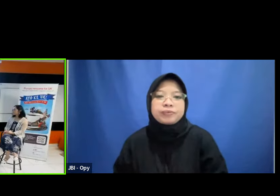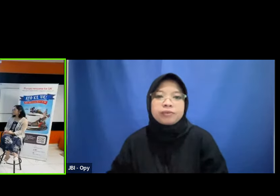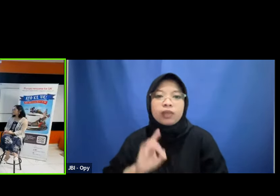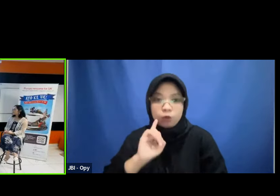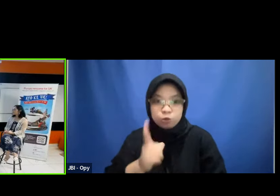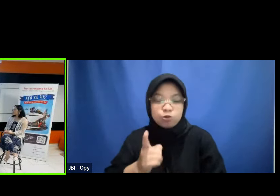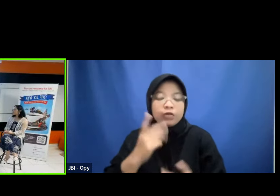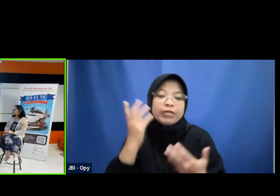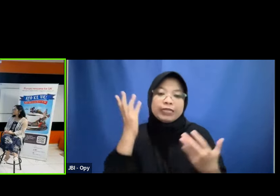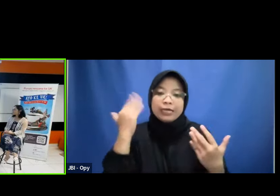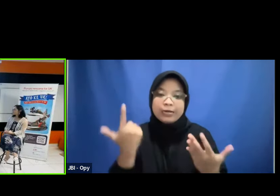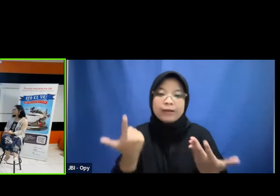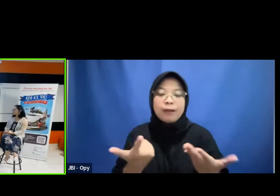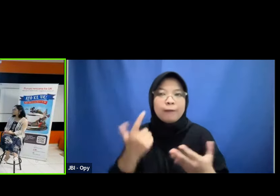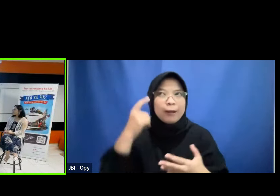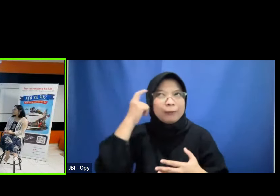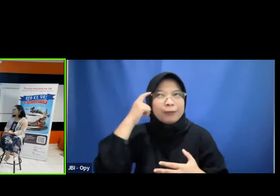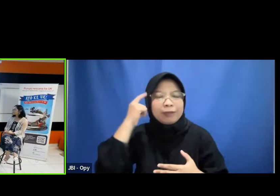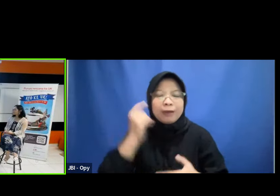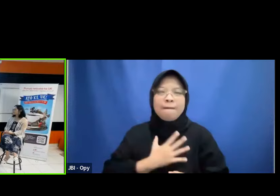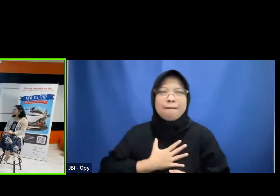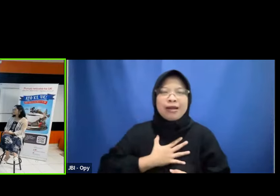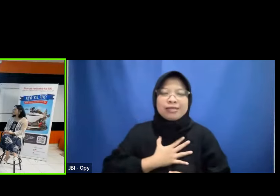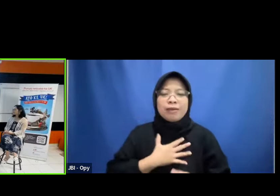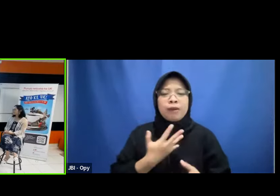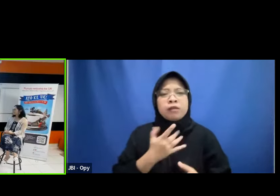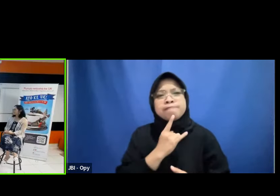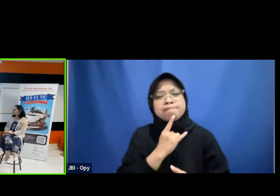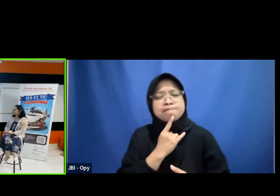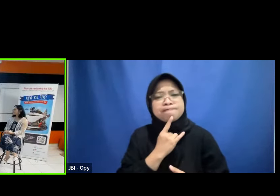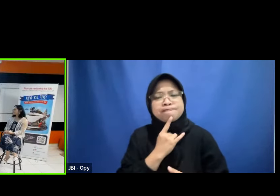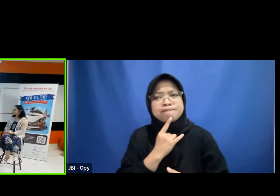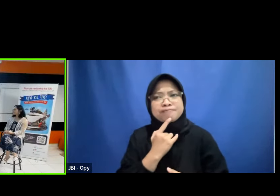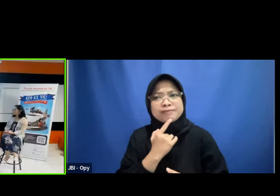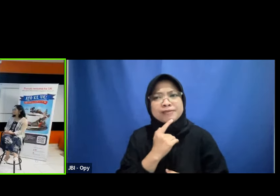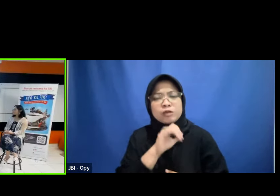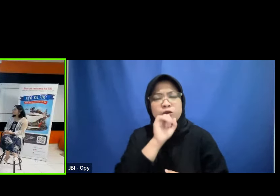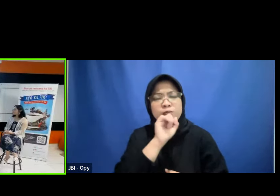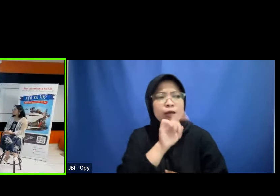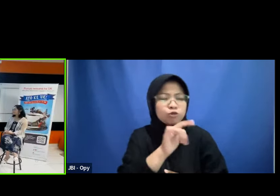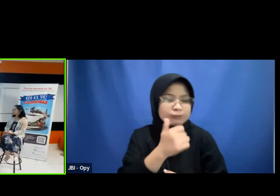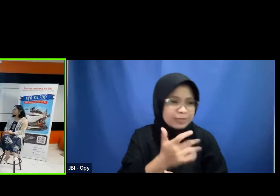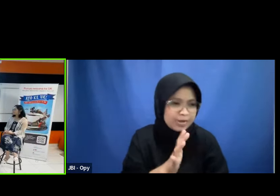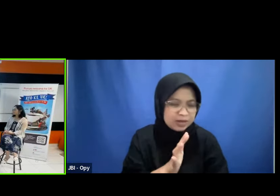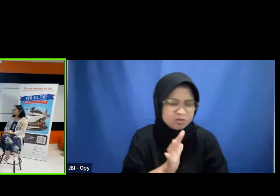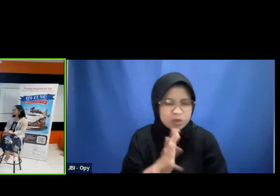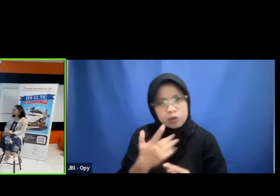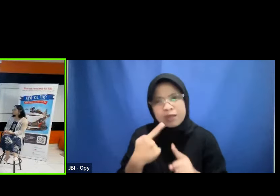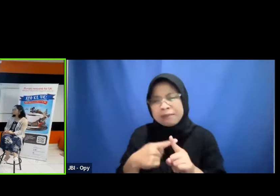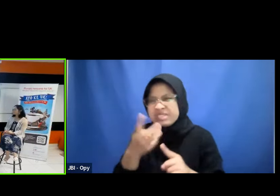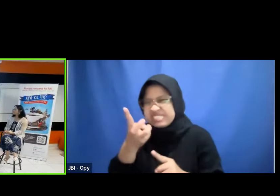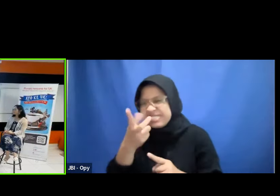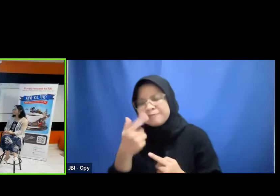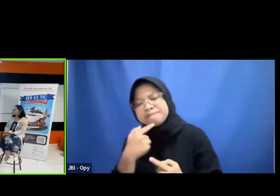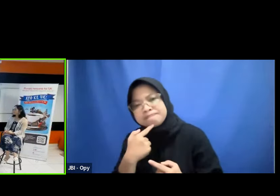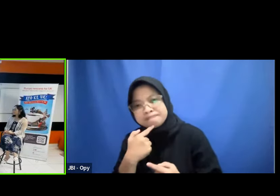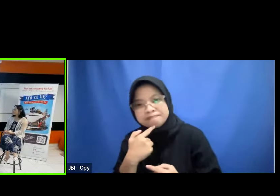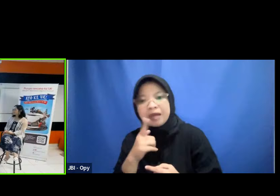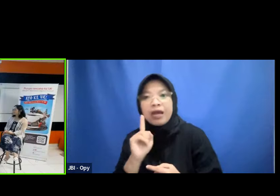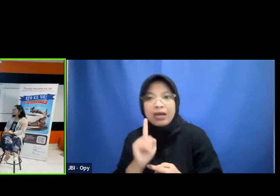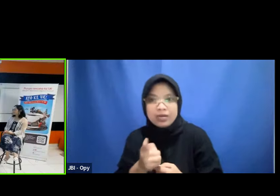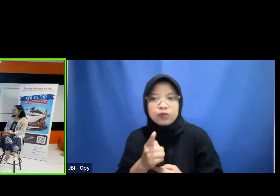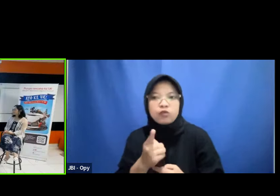Kembalikan ke ke feelingnya ya rasanya karena ini masuk akal enggak ya oke masuk akal tambahin dikit boleh karena kita sekali lagi